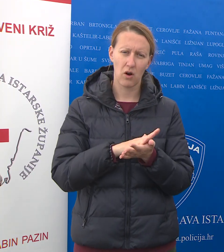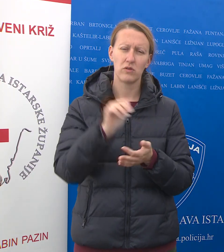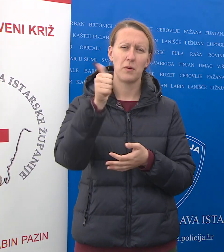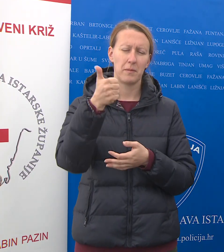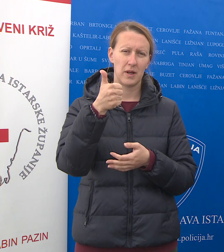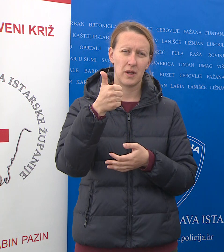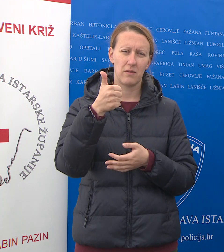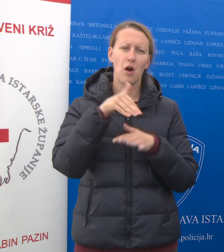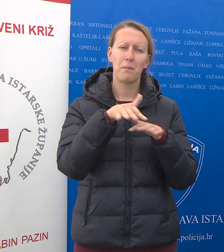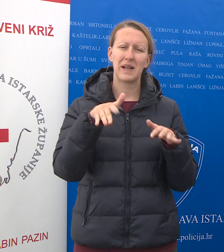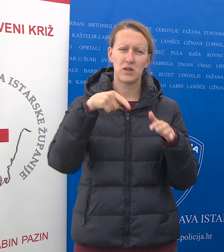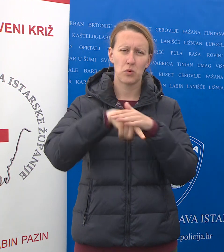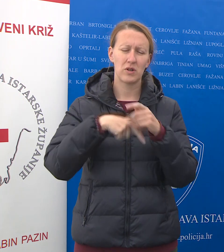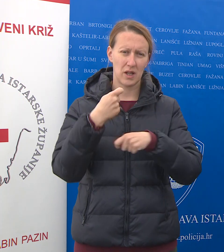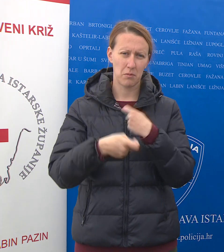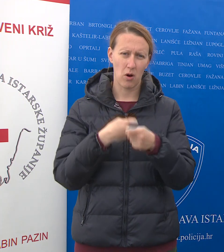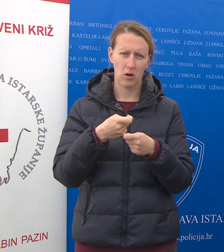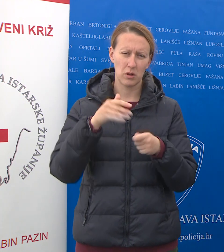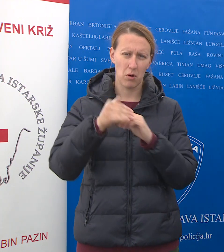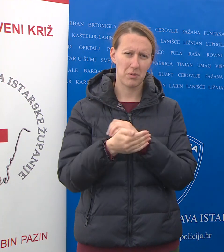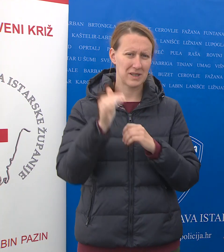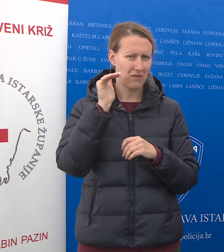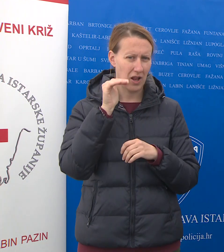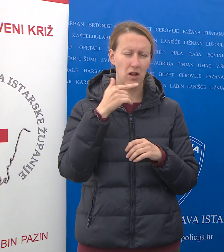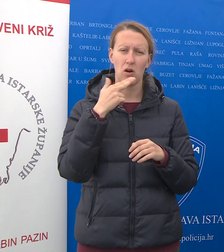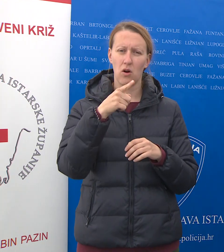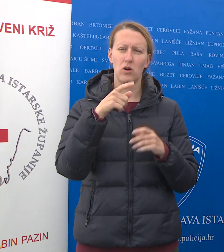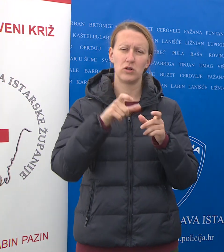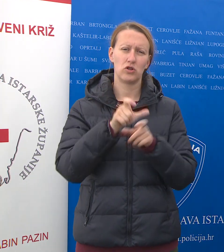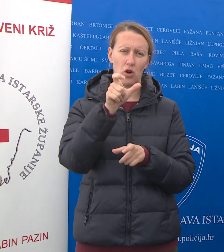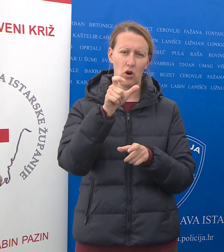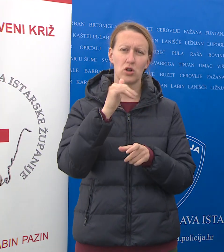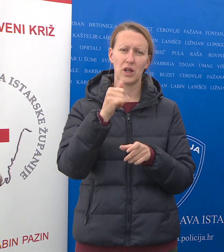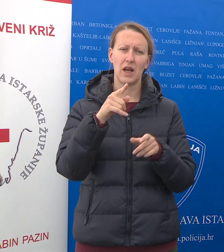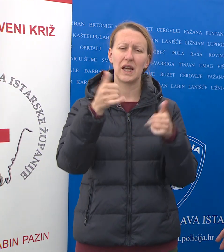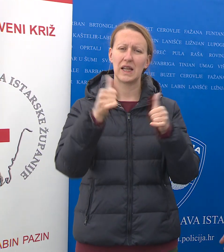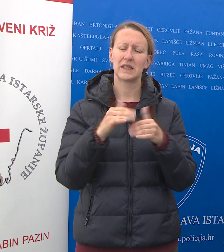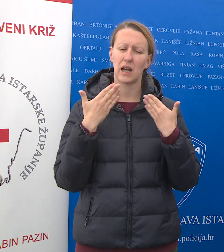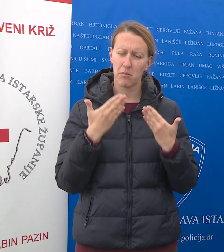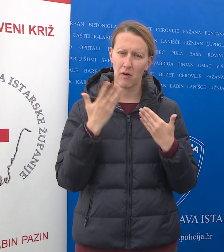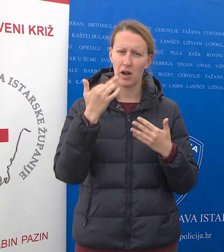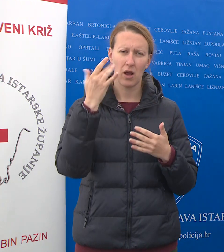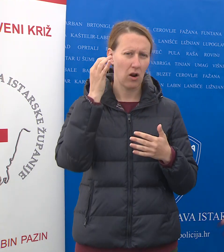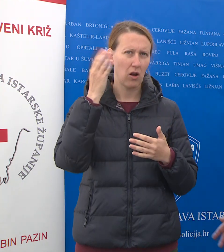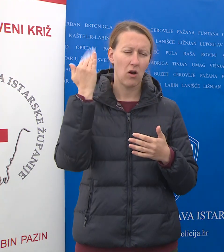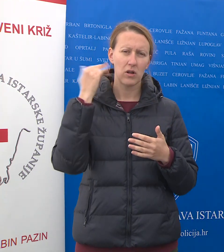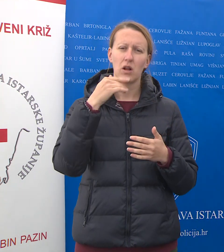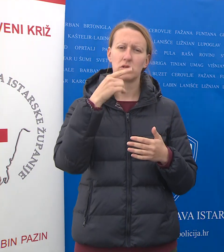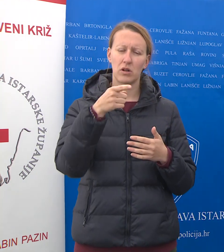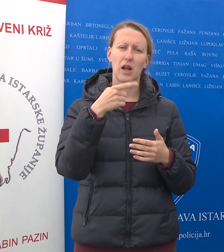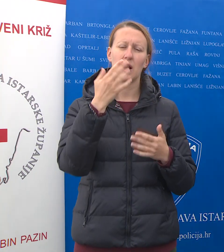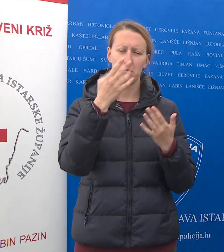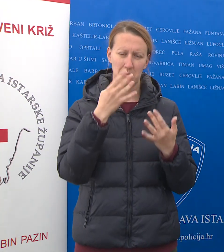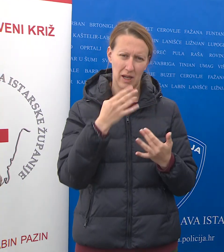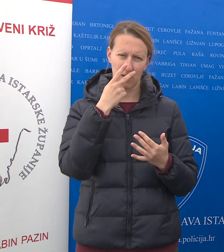Prvo, ministar unutarnjih poslova, potpredsjednik vlade koji je na čelu stožara je Istru pohvalio prije nekoliko dana, to ste imali